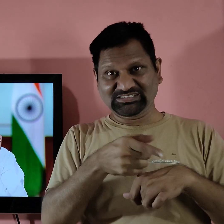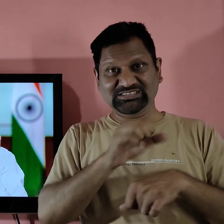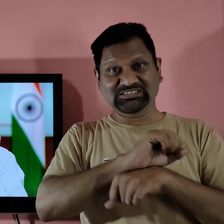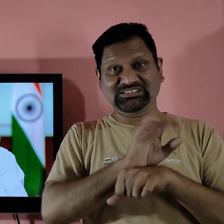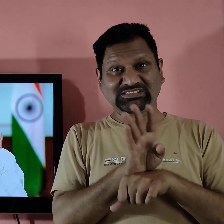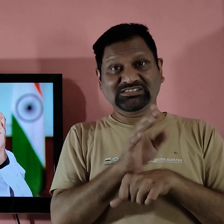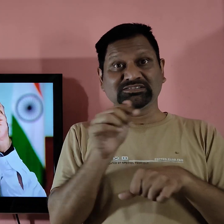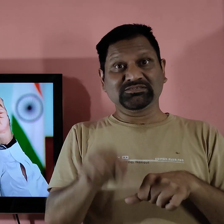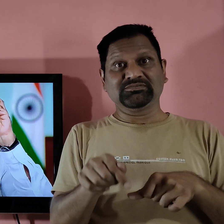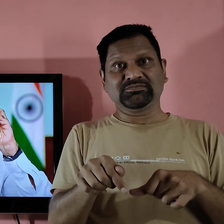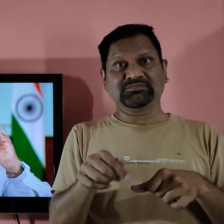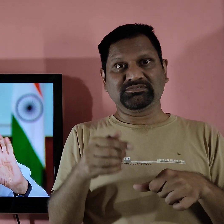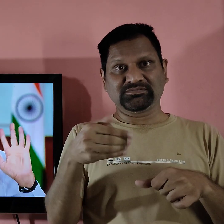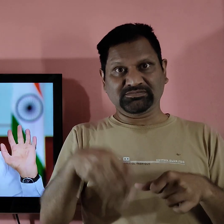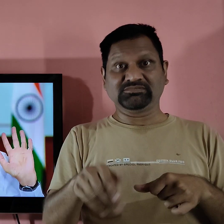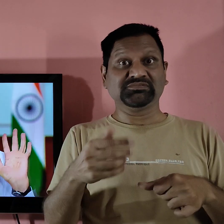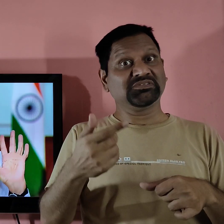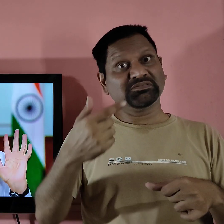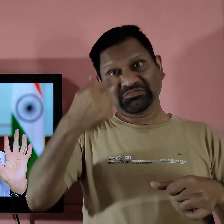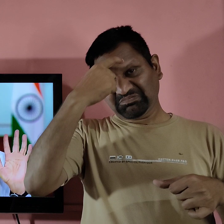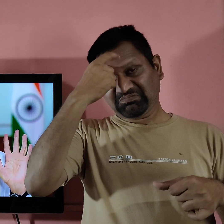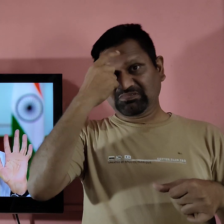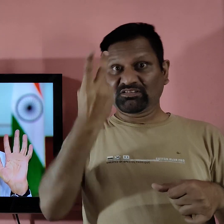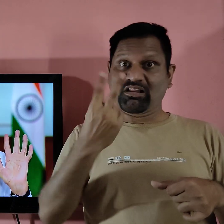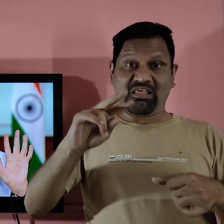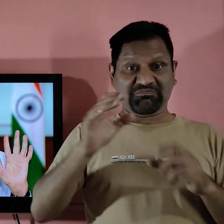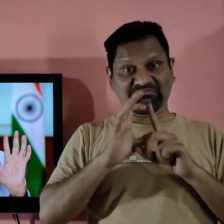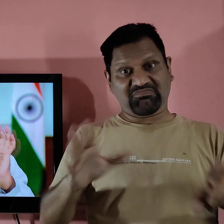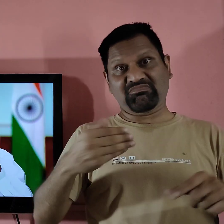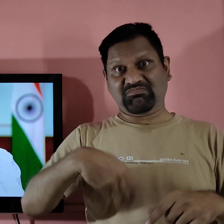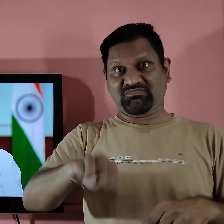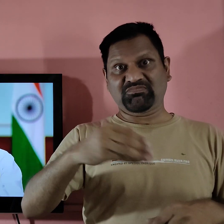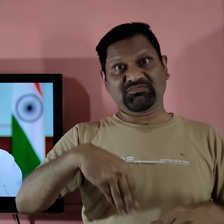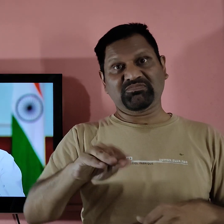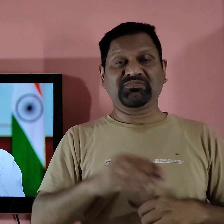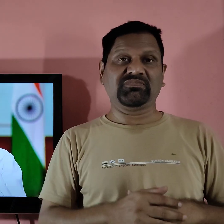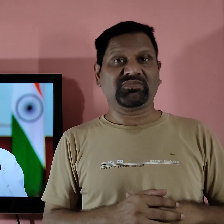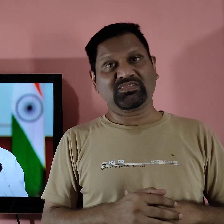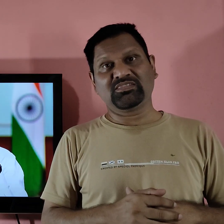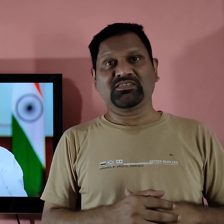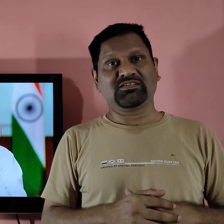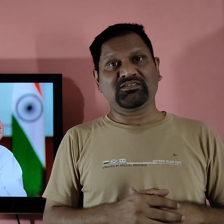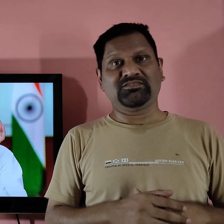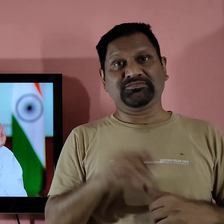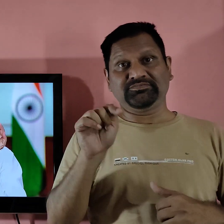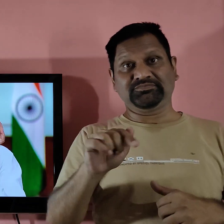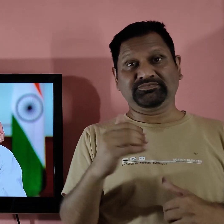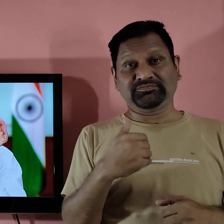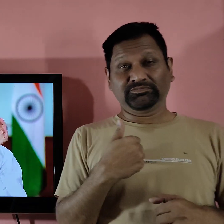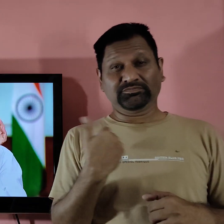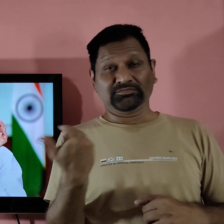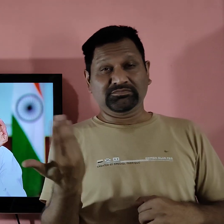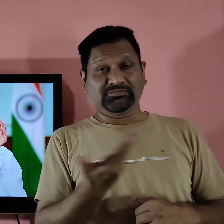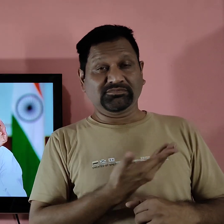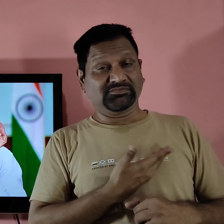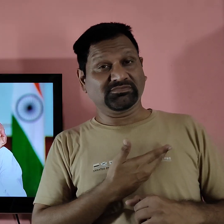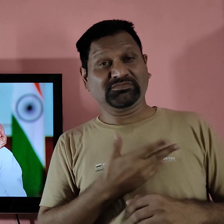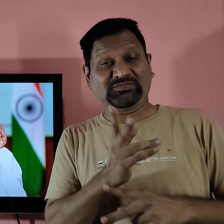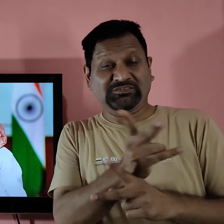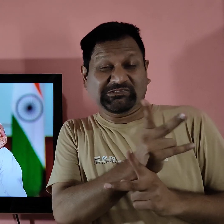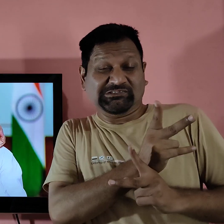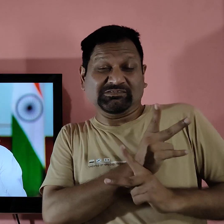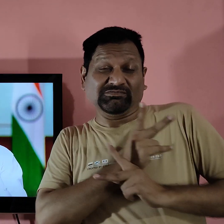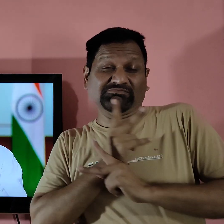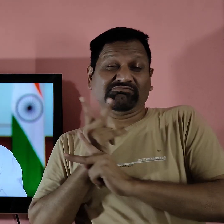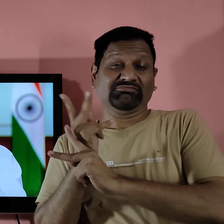इस खतरे के लिए और अधिक चिंता का कारण बना दिया है। इसलिए हमें बहुत सतर्क रहते